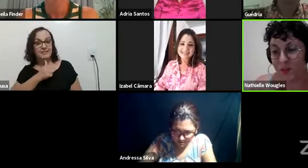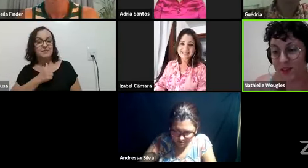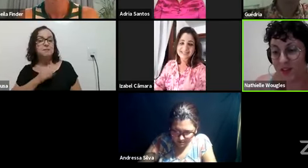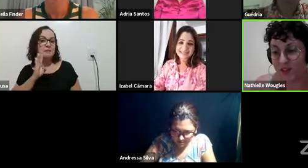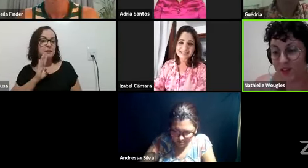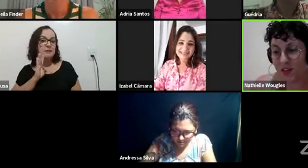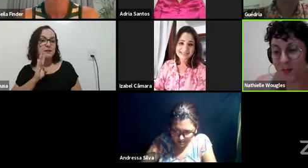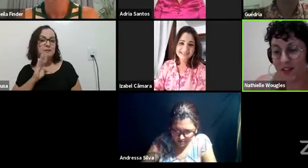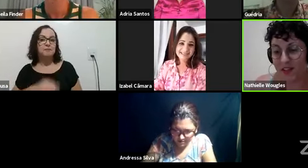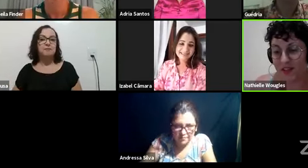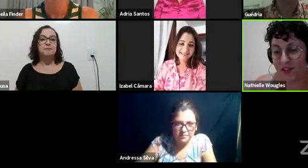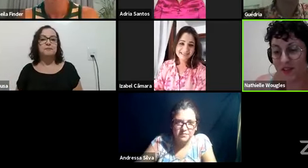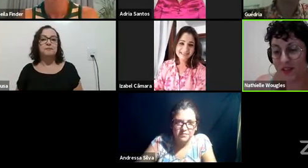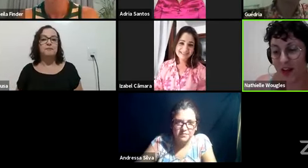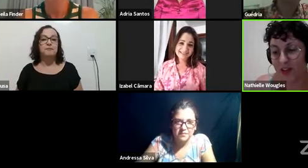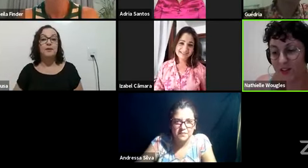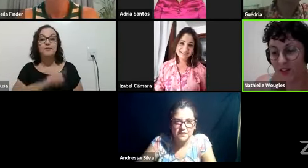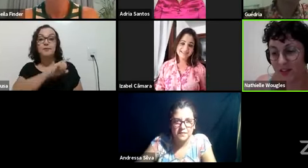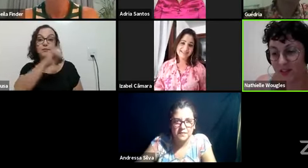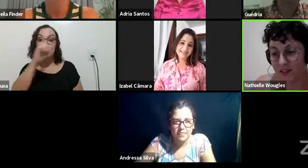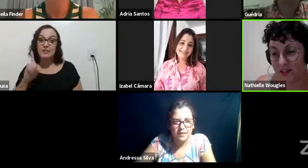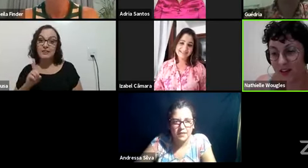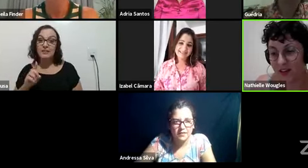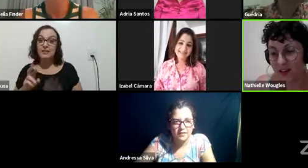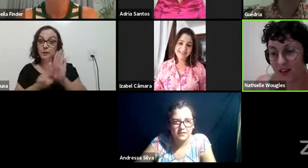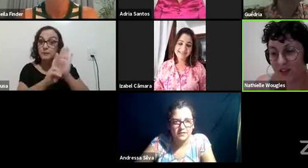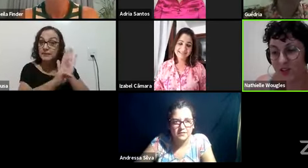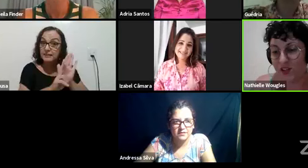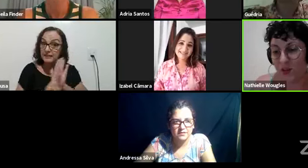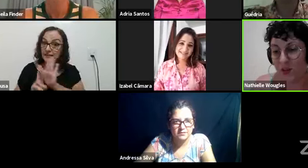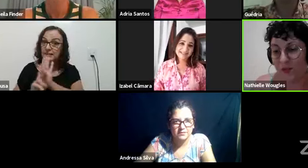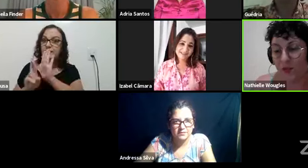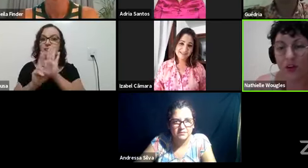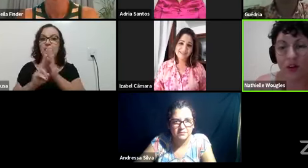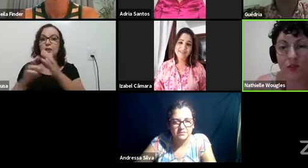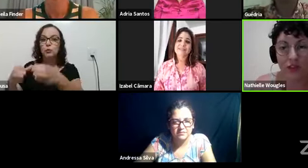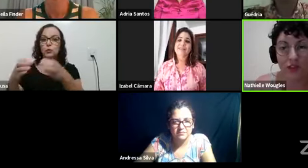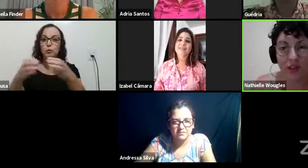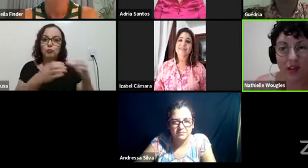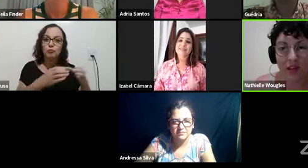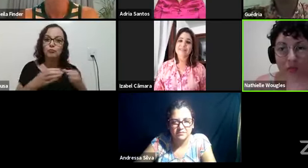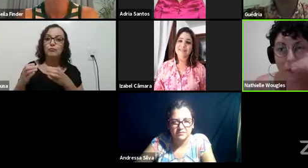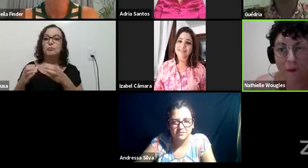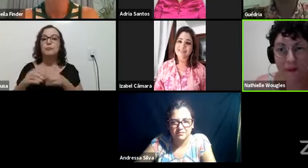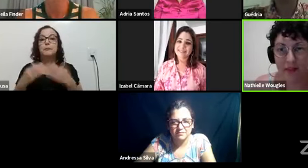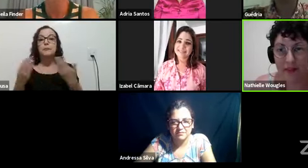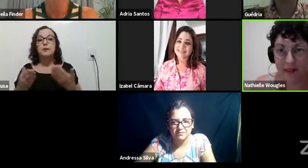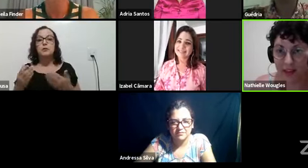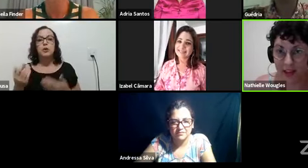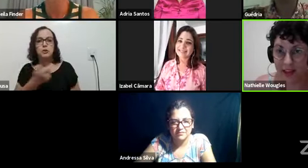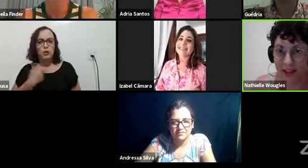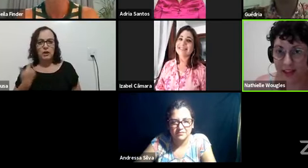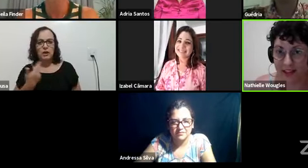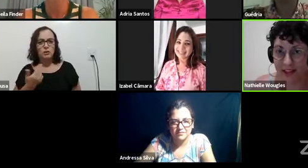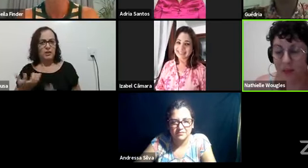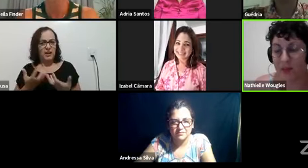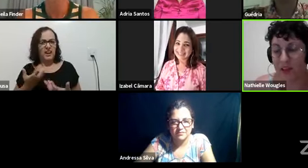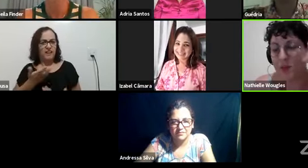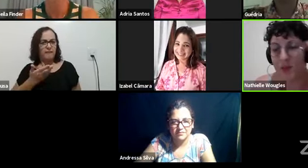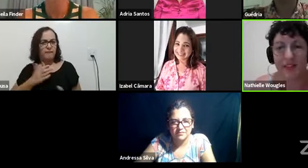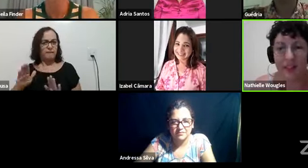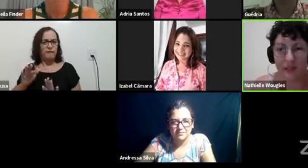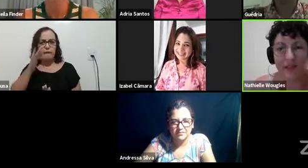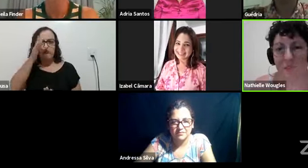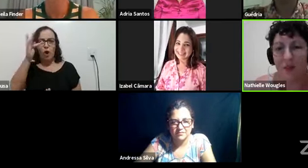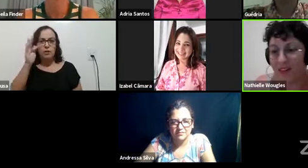dia de bastante representatividade, e a gente não quer flor não, a gente só quer que aquele lá que você sabe